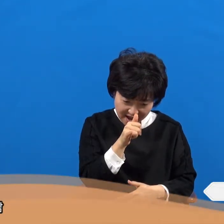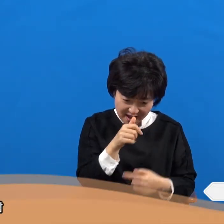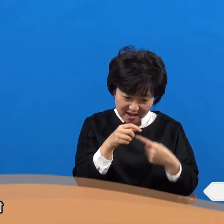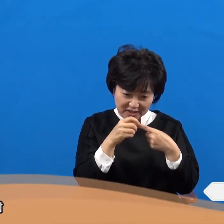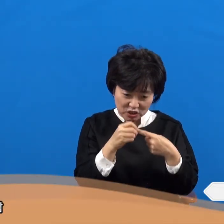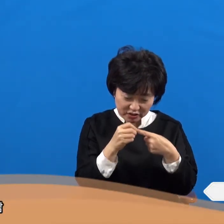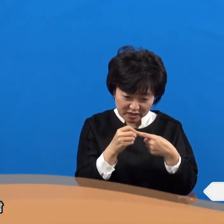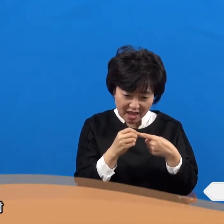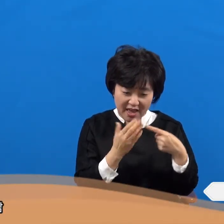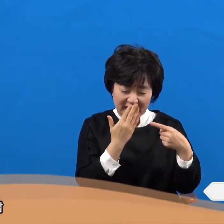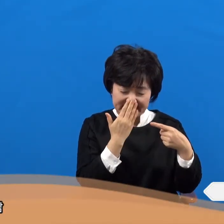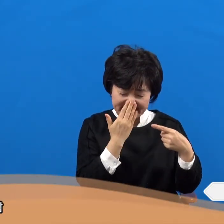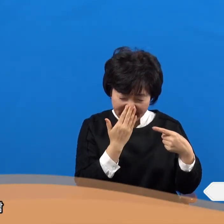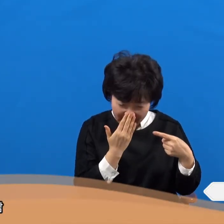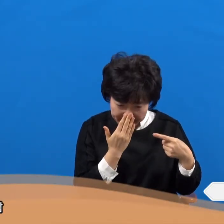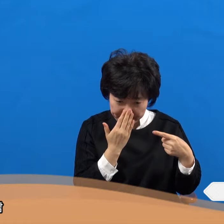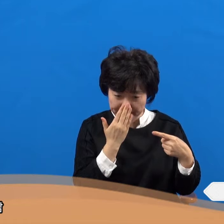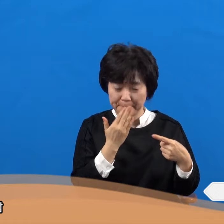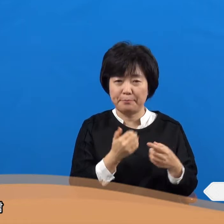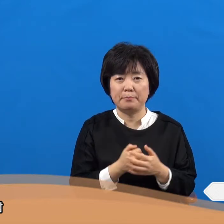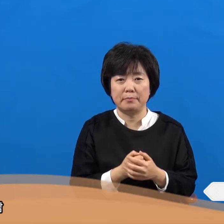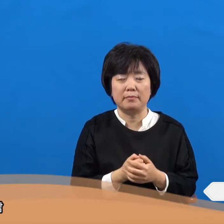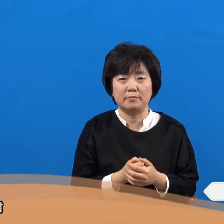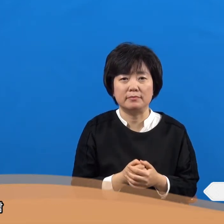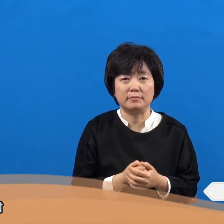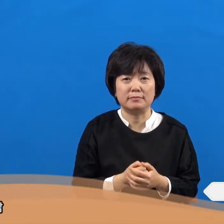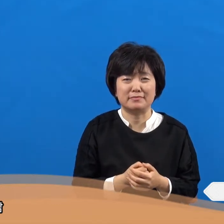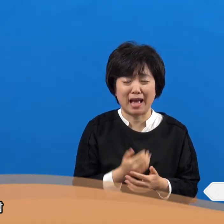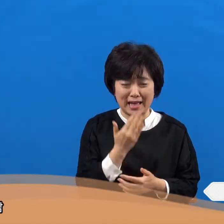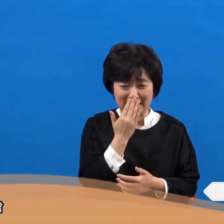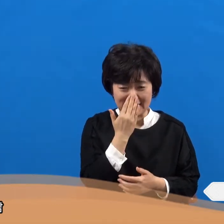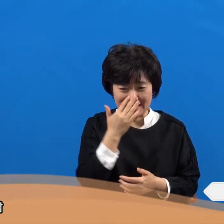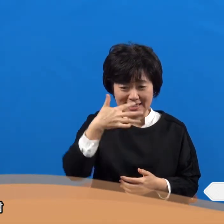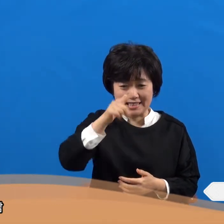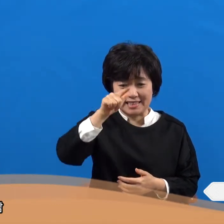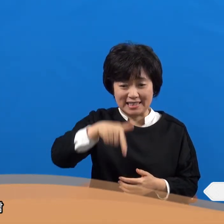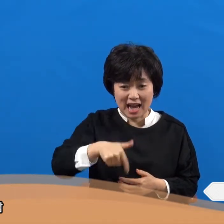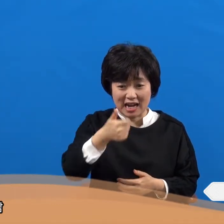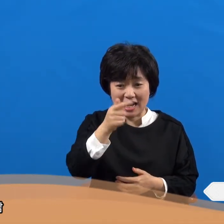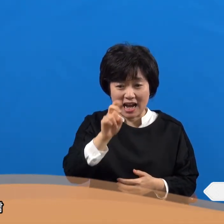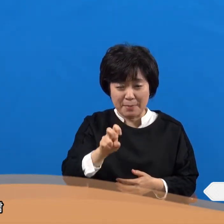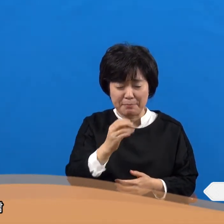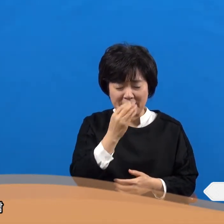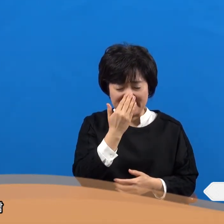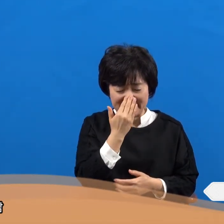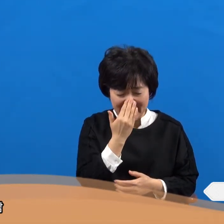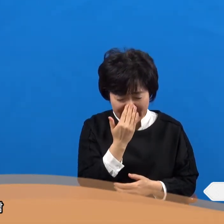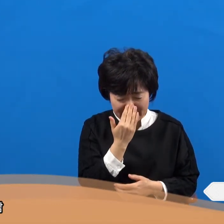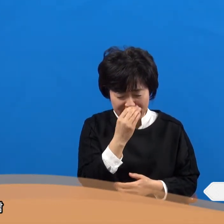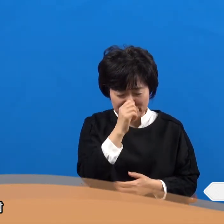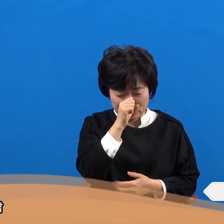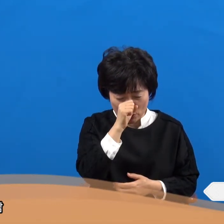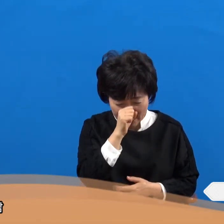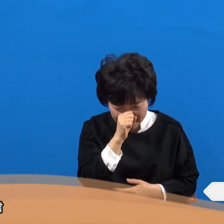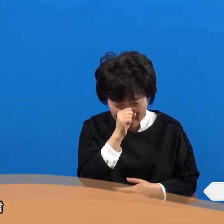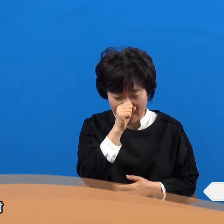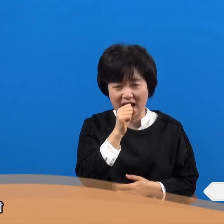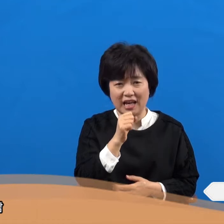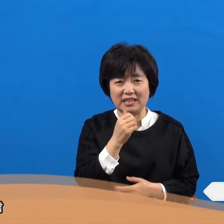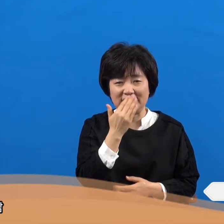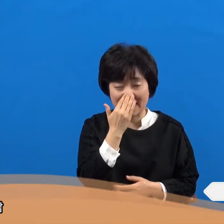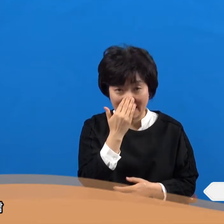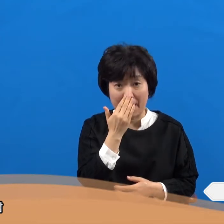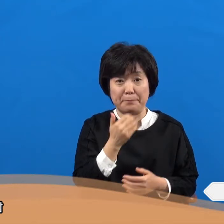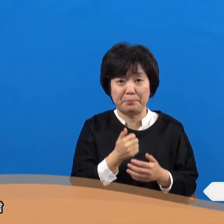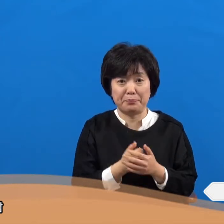첫째는 착함이라고 이야기합니다. 이 착함은 선한 것을 이야기합니다. 영어